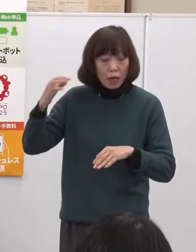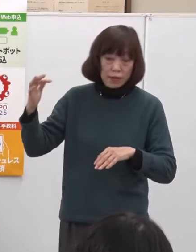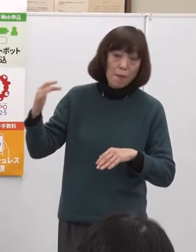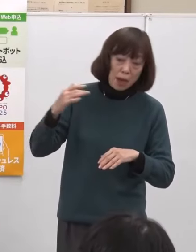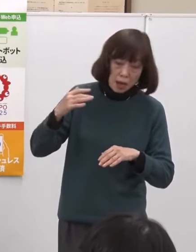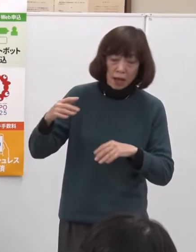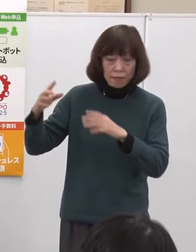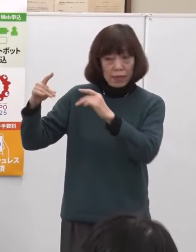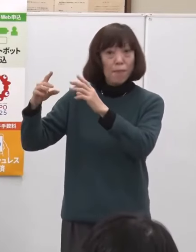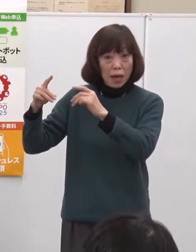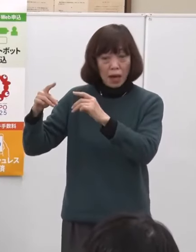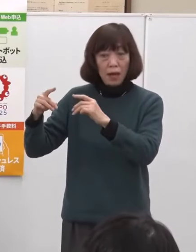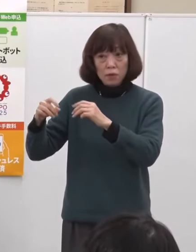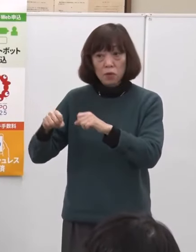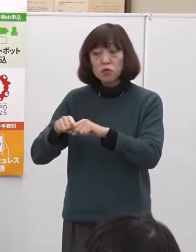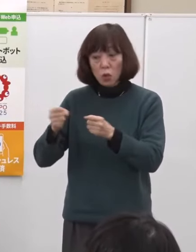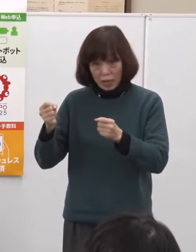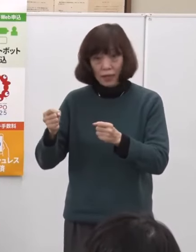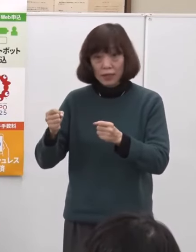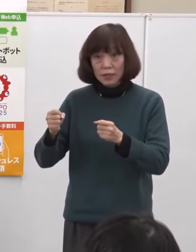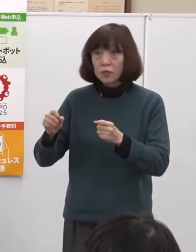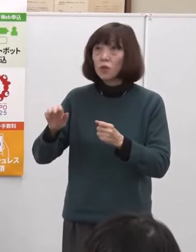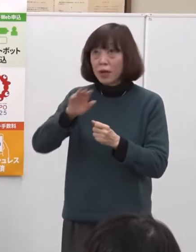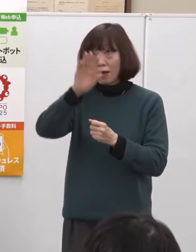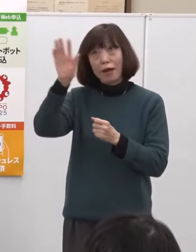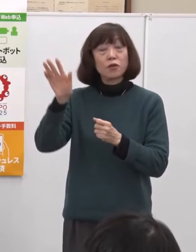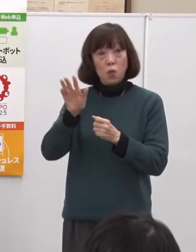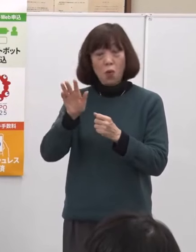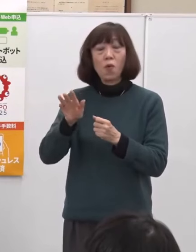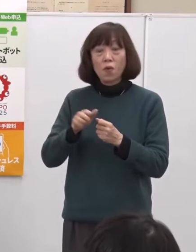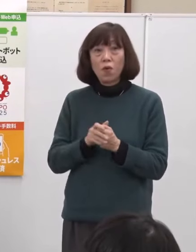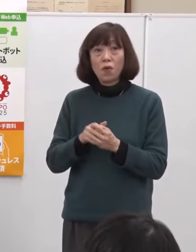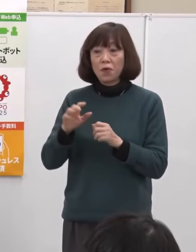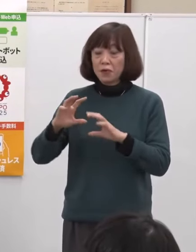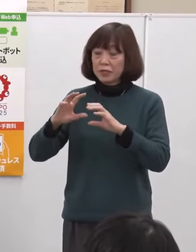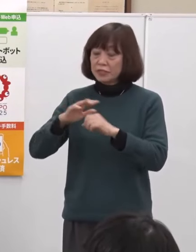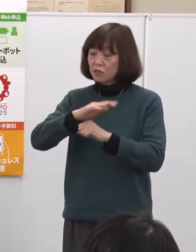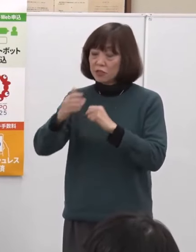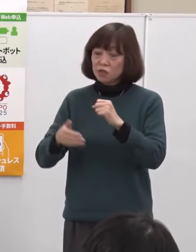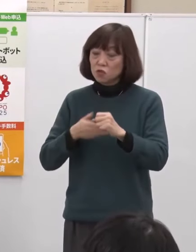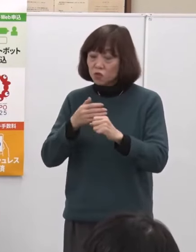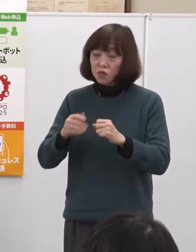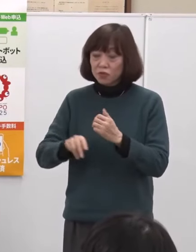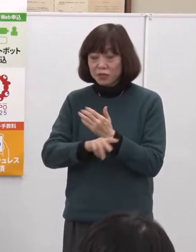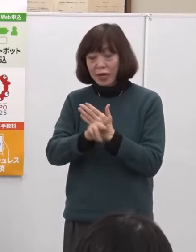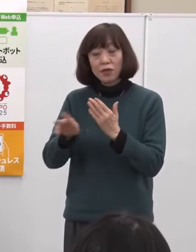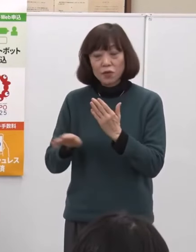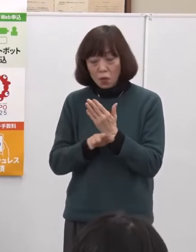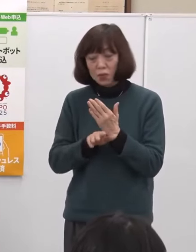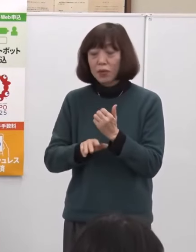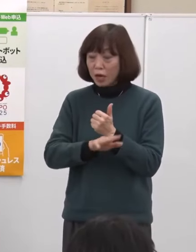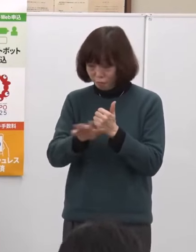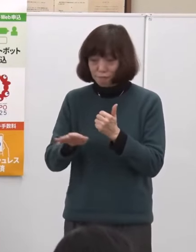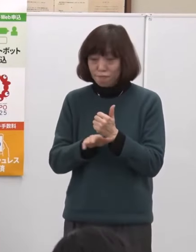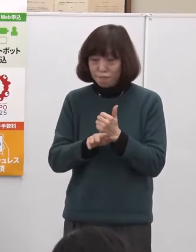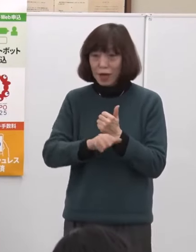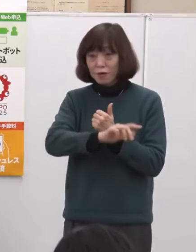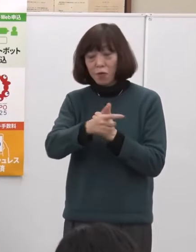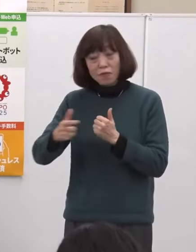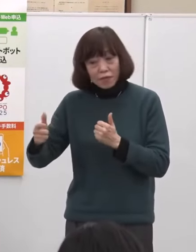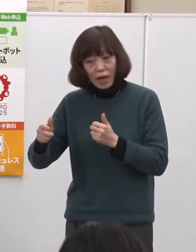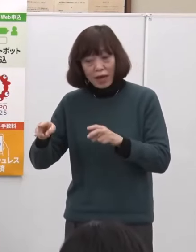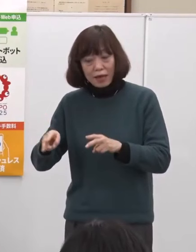害、残土、地球環境と、非常に多岐にわたりまして、そういったものを専門家の皆さんが入って、評価